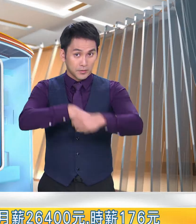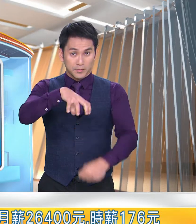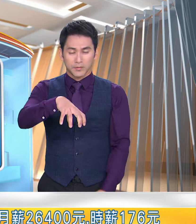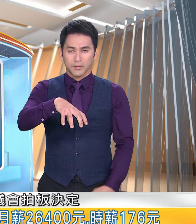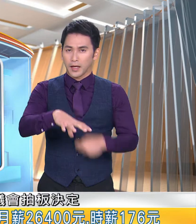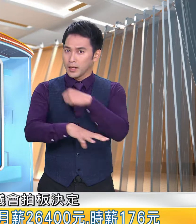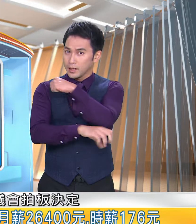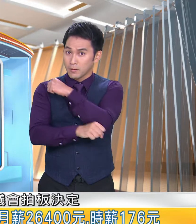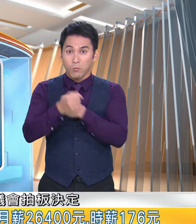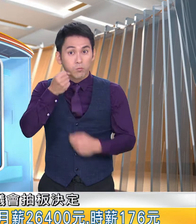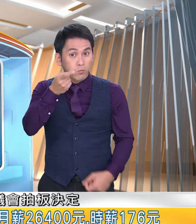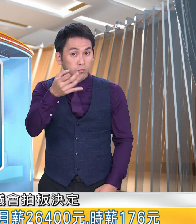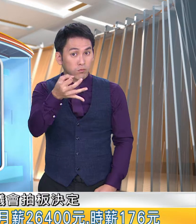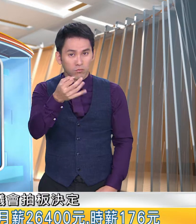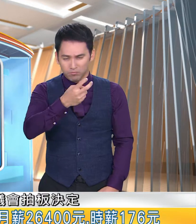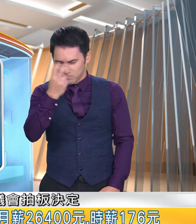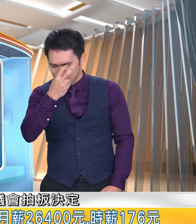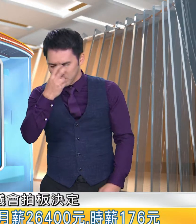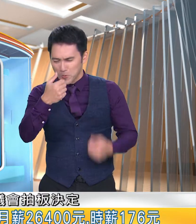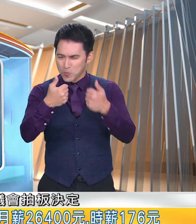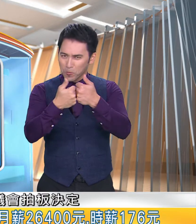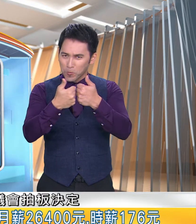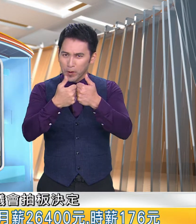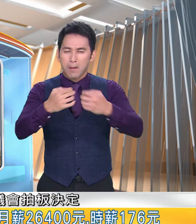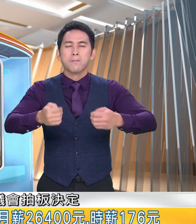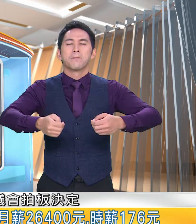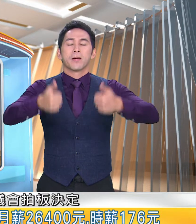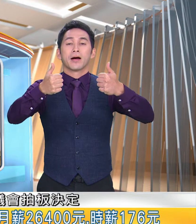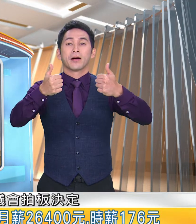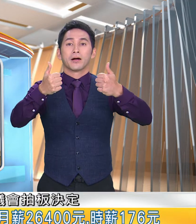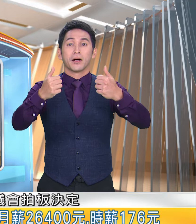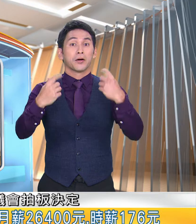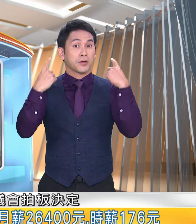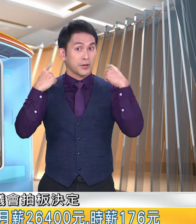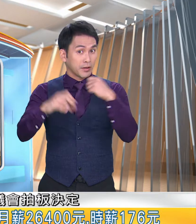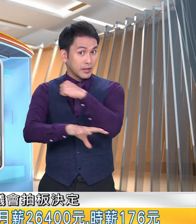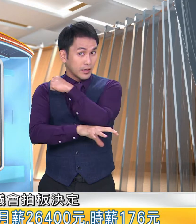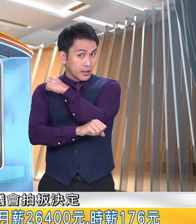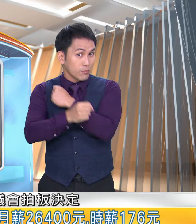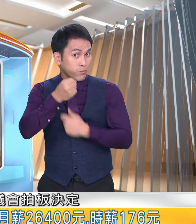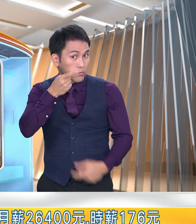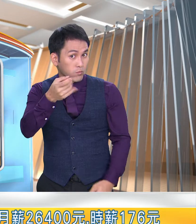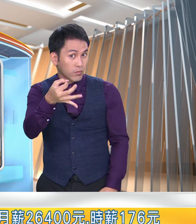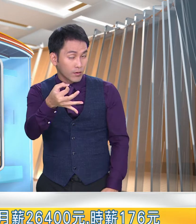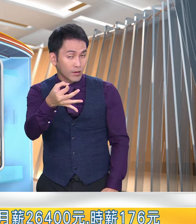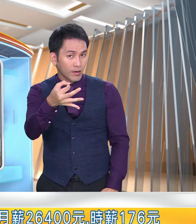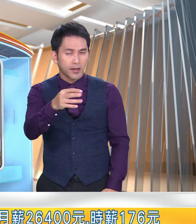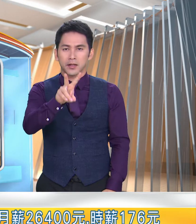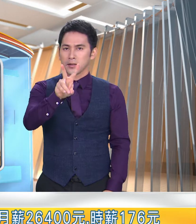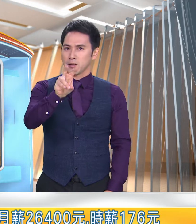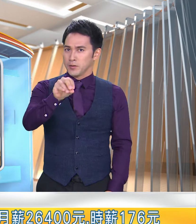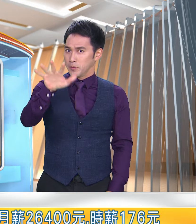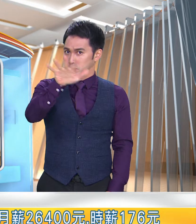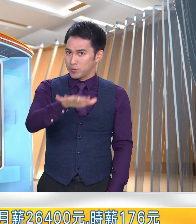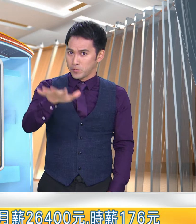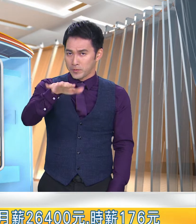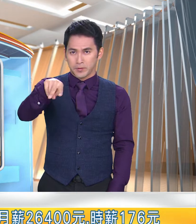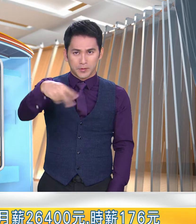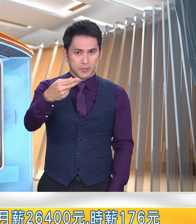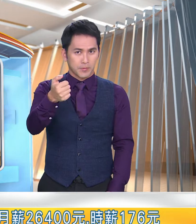劳动部基本工资审议会拍板决定，明年基本工资月薪会